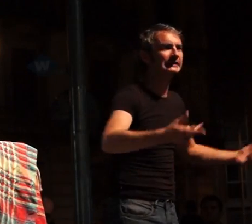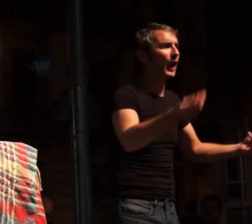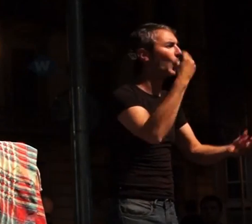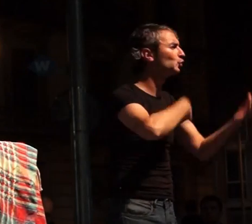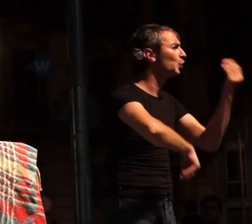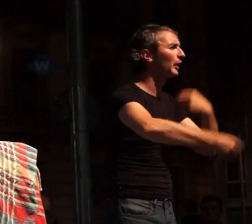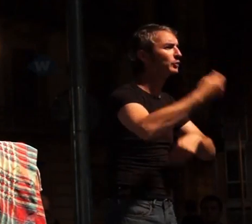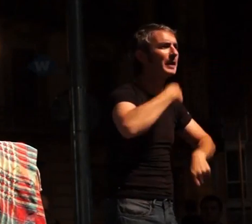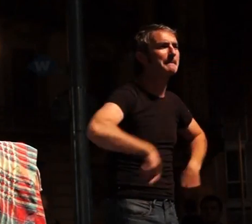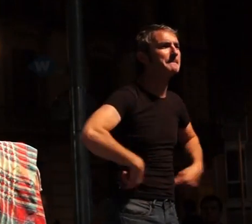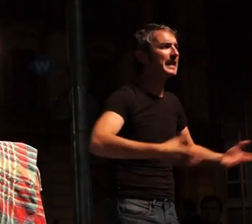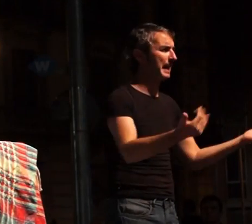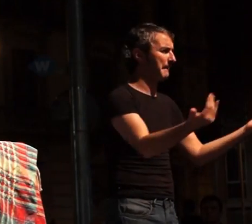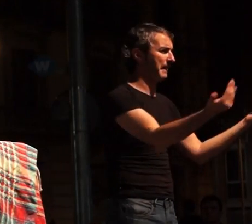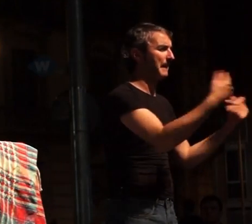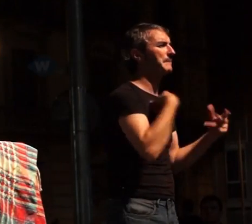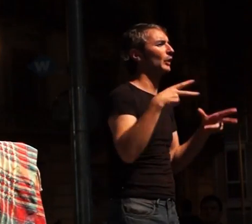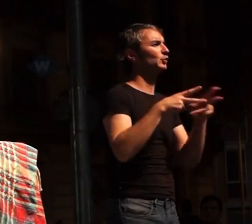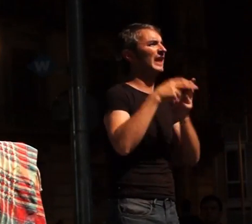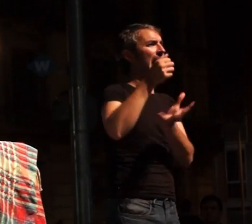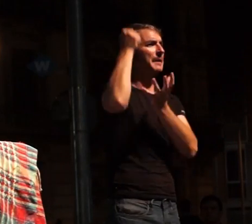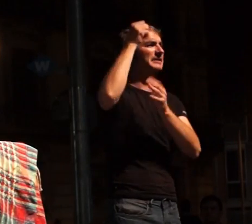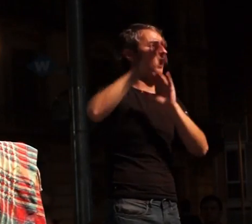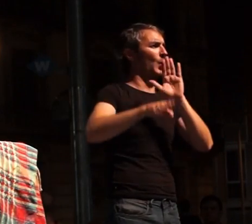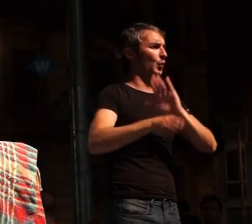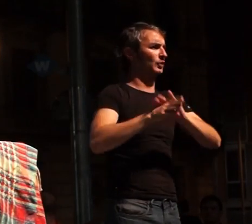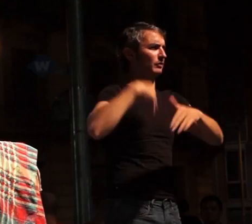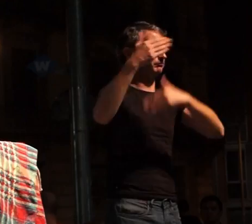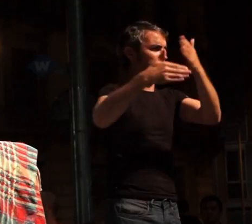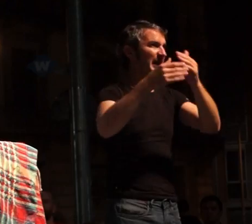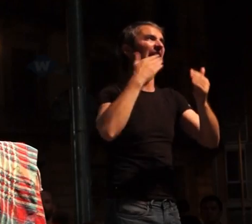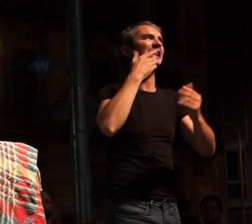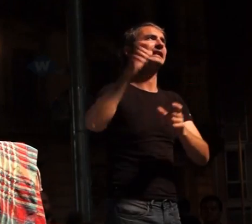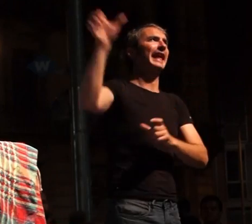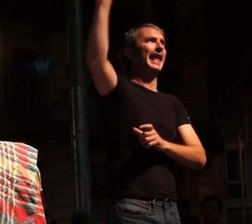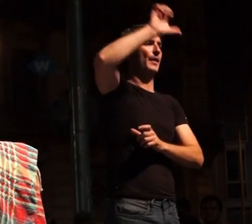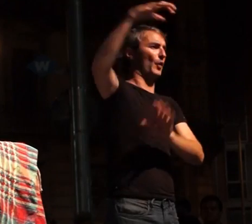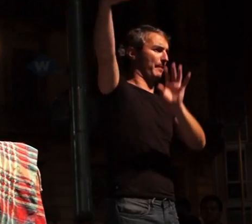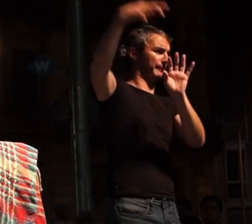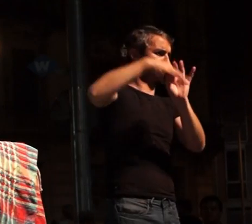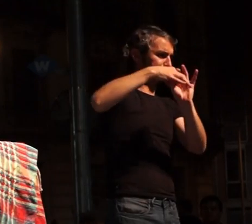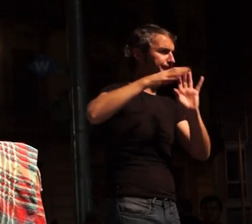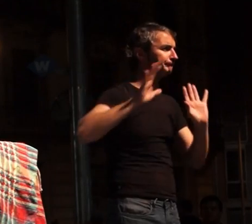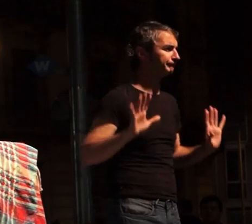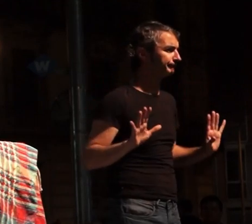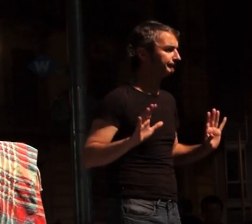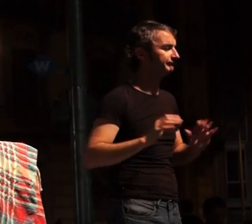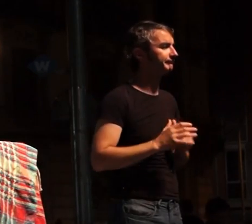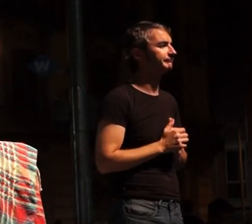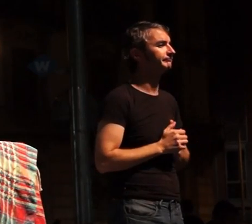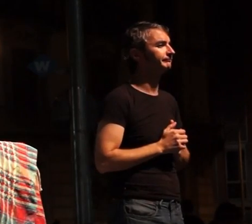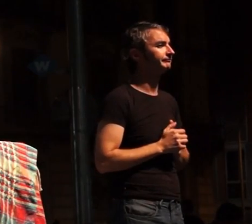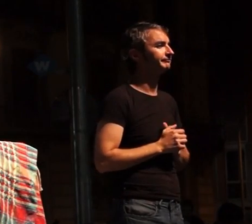la llibertat que tant ens ha costat assolir els europeus. Però resulta...